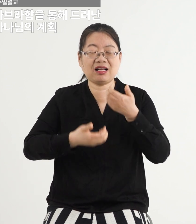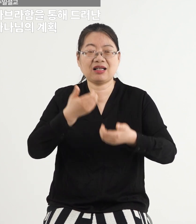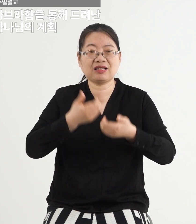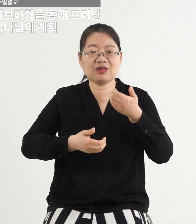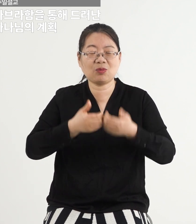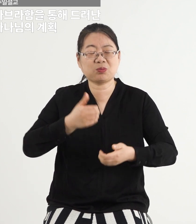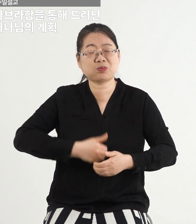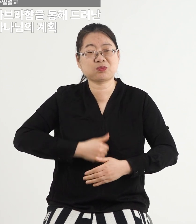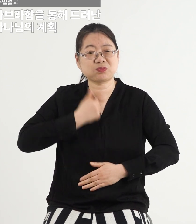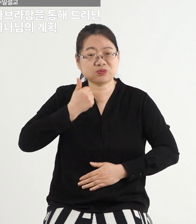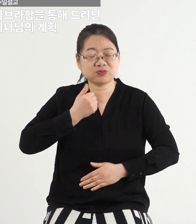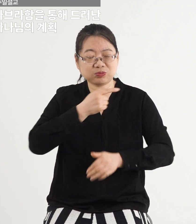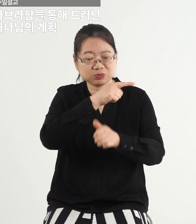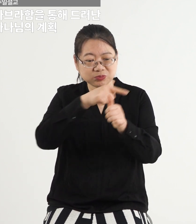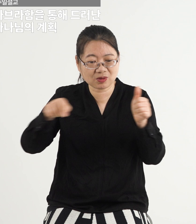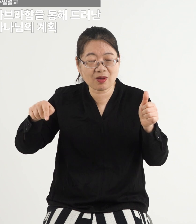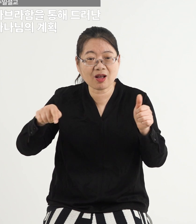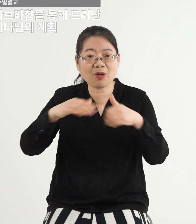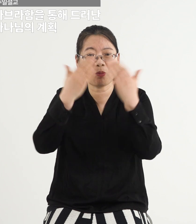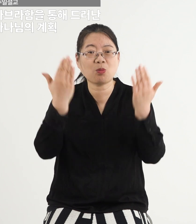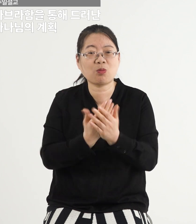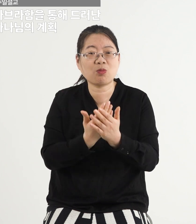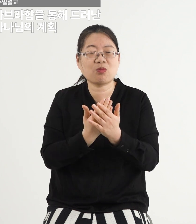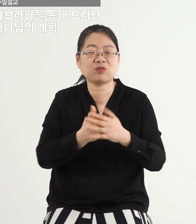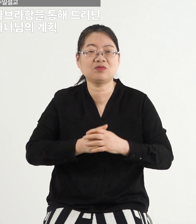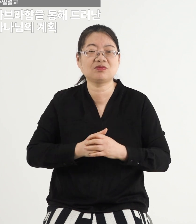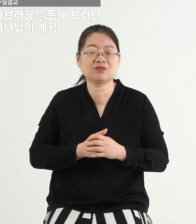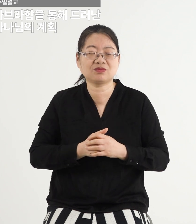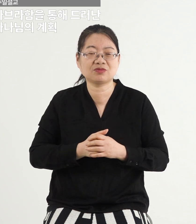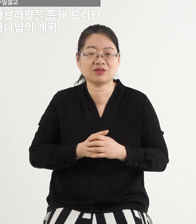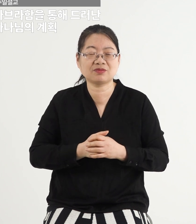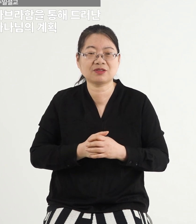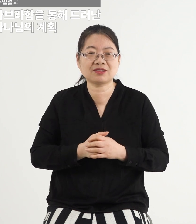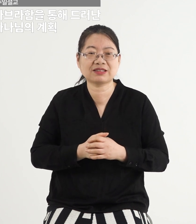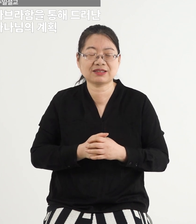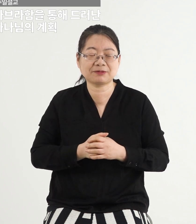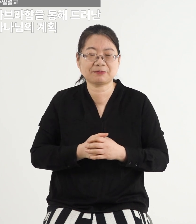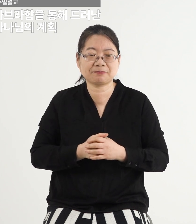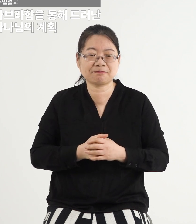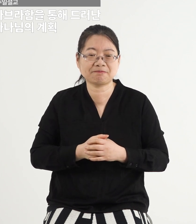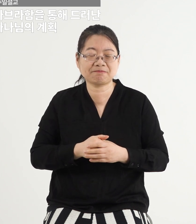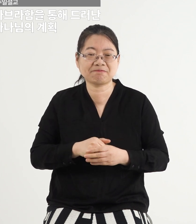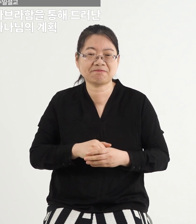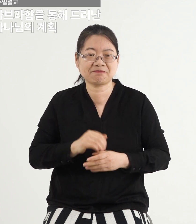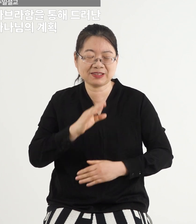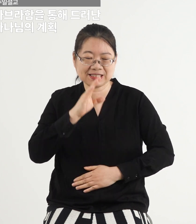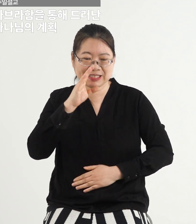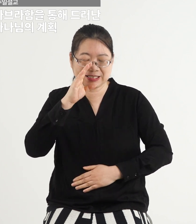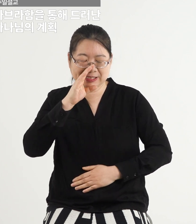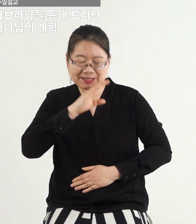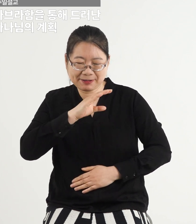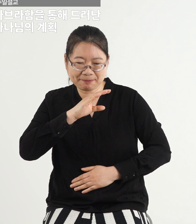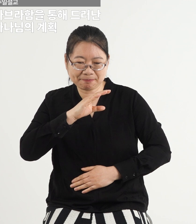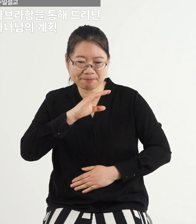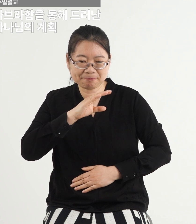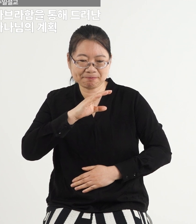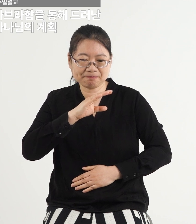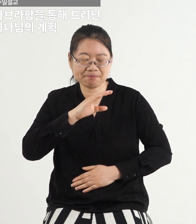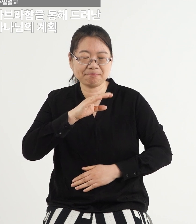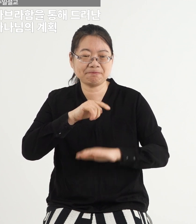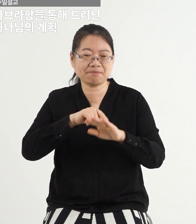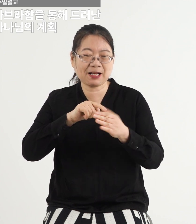갈등, 분노, 살인 이런 모든 것들이 저주 속에서 잉태되는